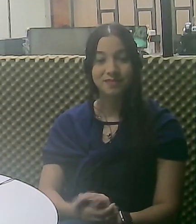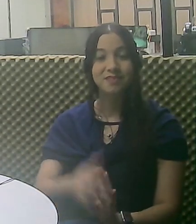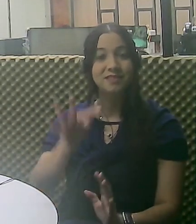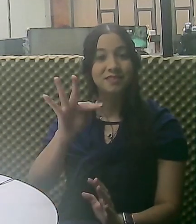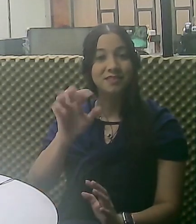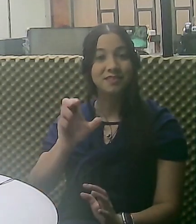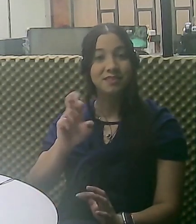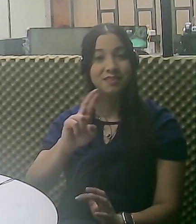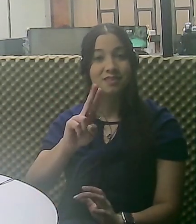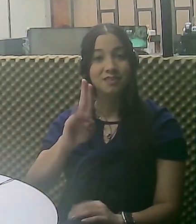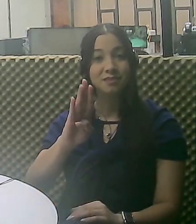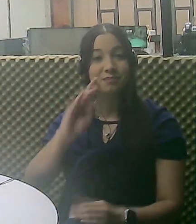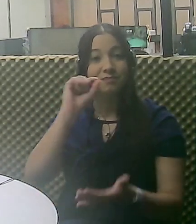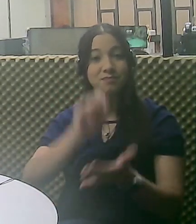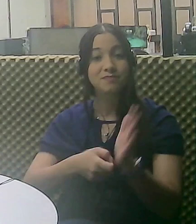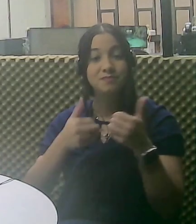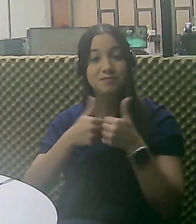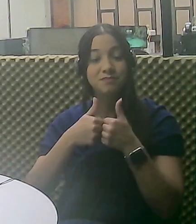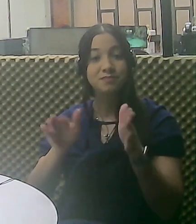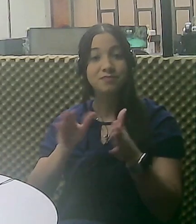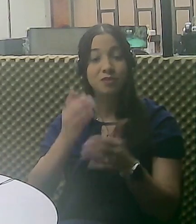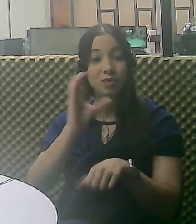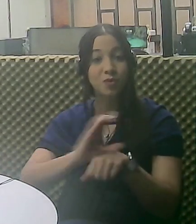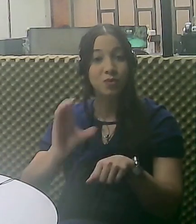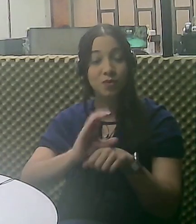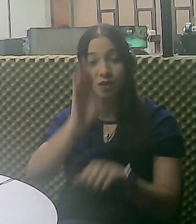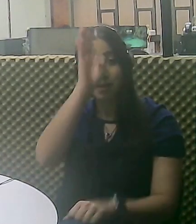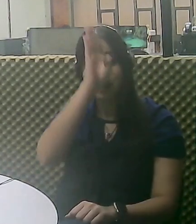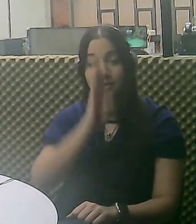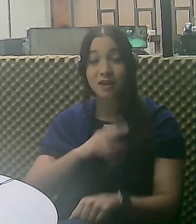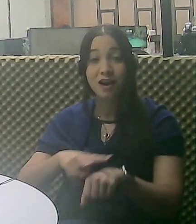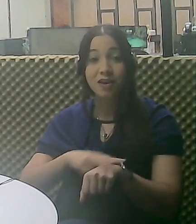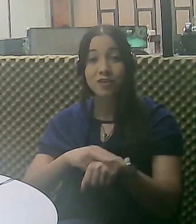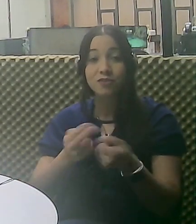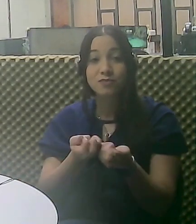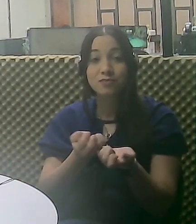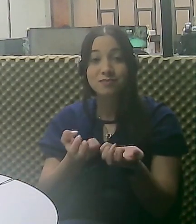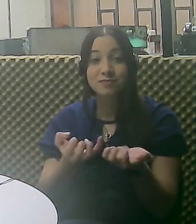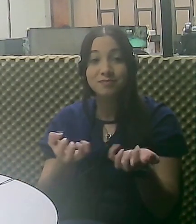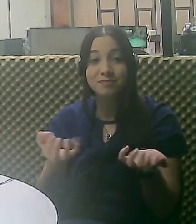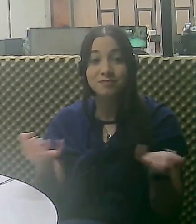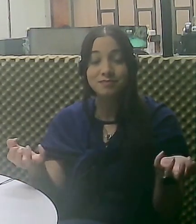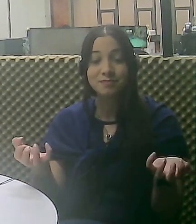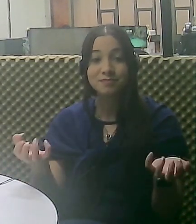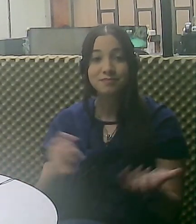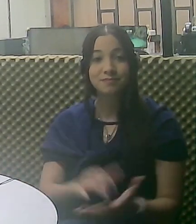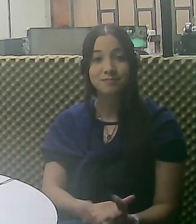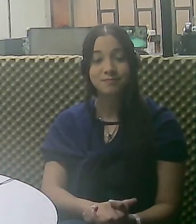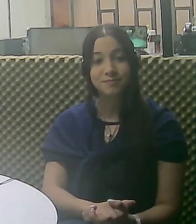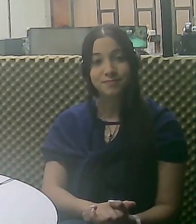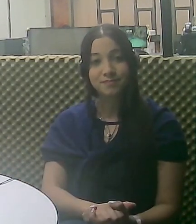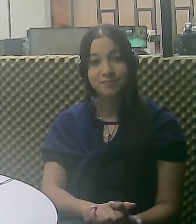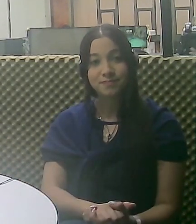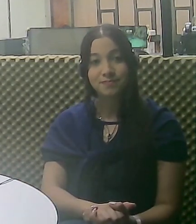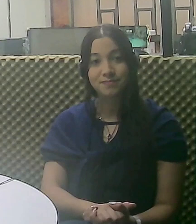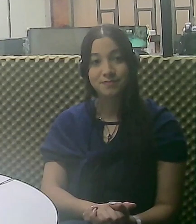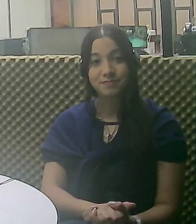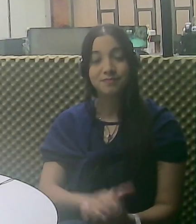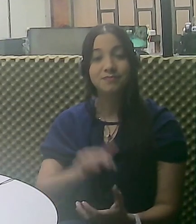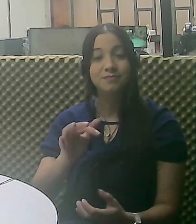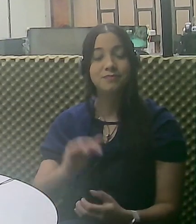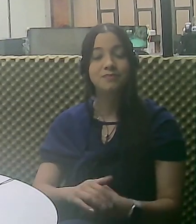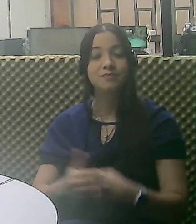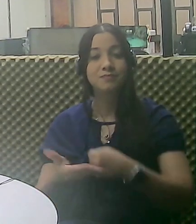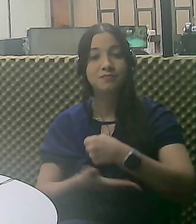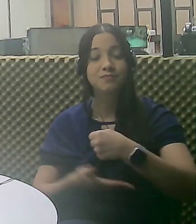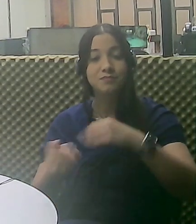FERUB está com inscrições abertas para mini curso gratuito de produção de microverdes. A A Fundação de